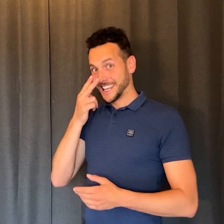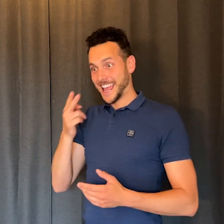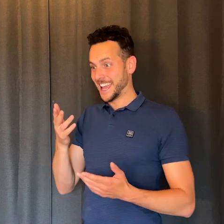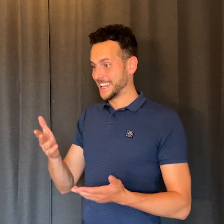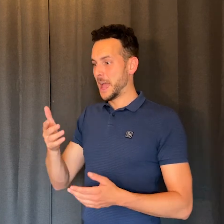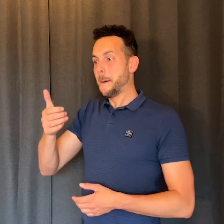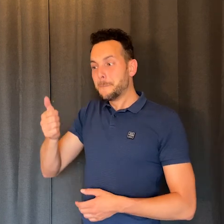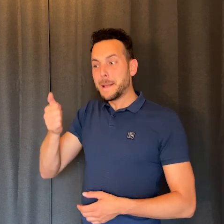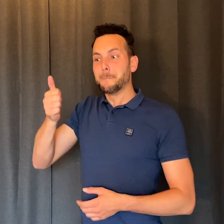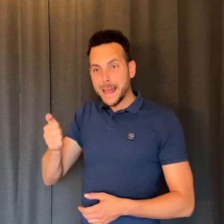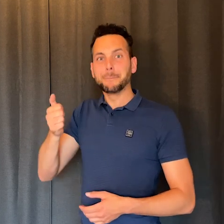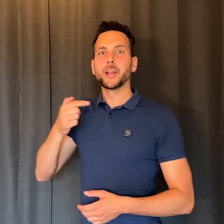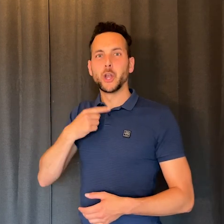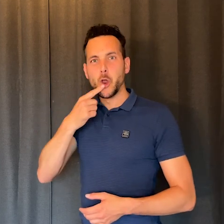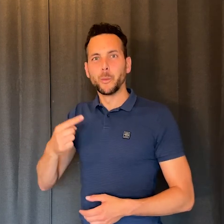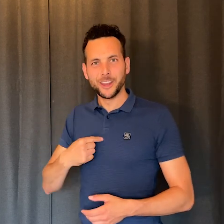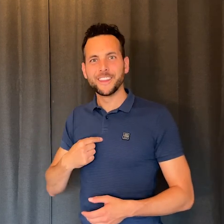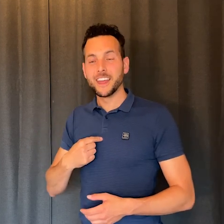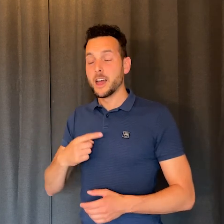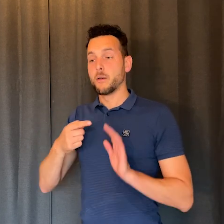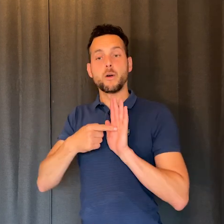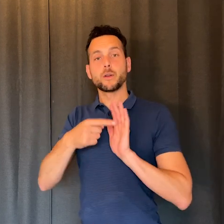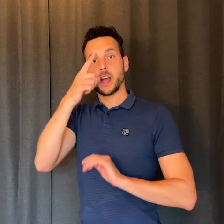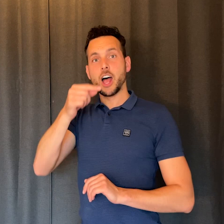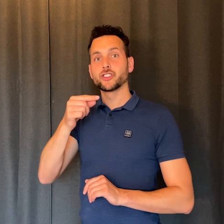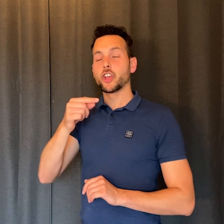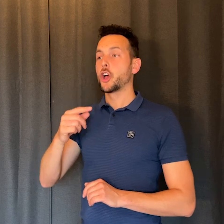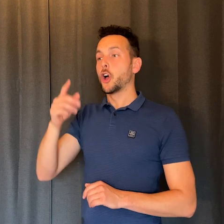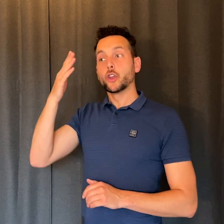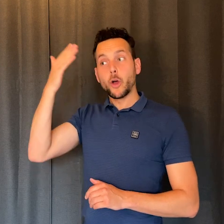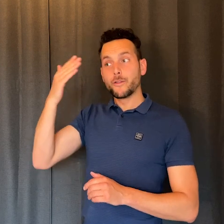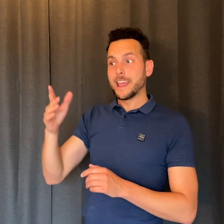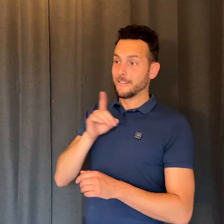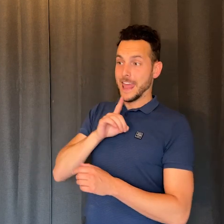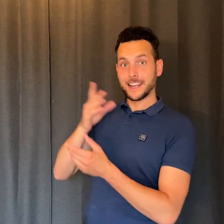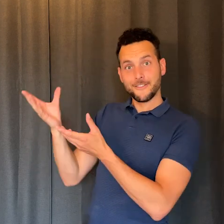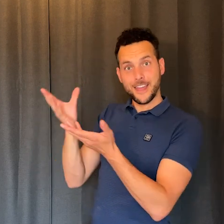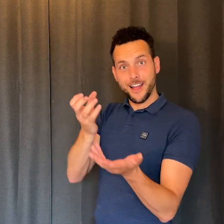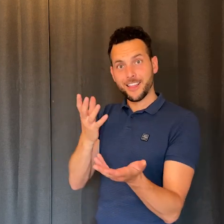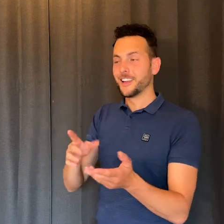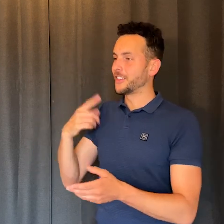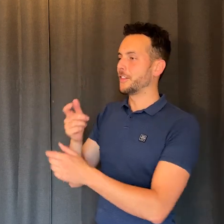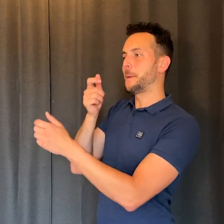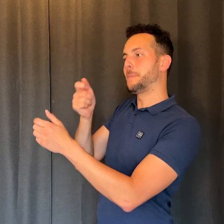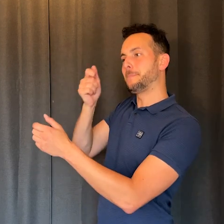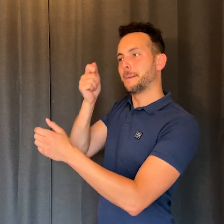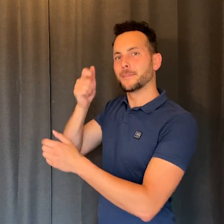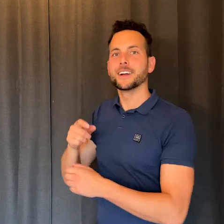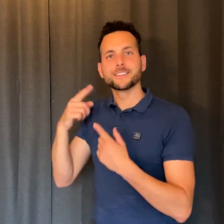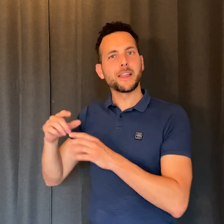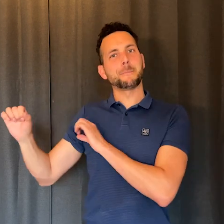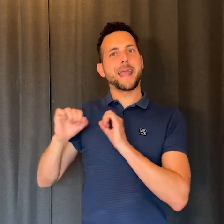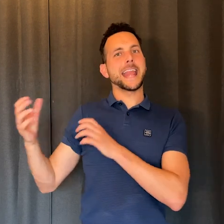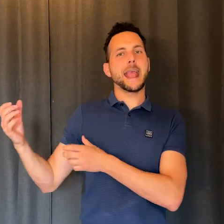bliep bliep. Dus bijvoorbeeld als ik Sofietje Marietje even wil lenen, dan doe ik bliep bliep. En dan neem ik hem